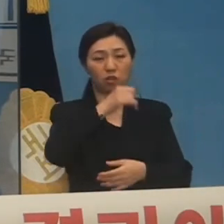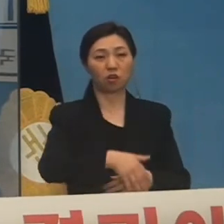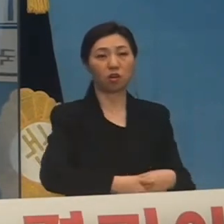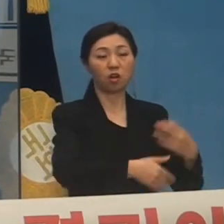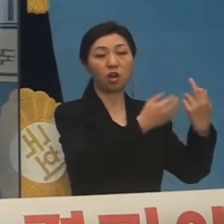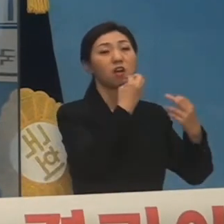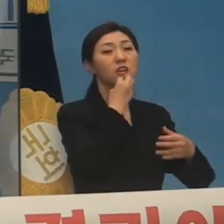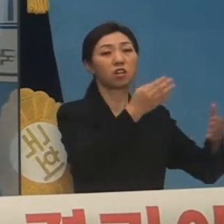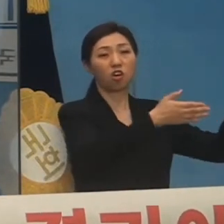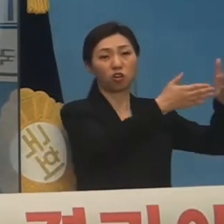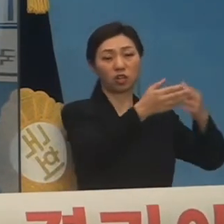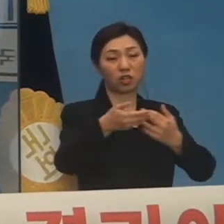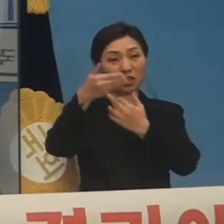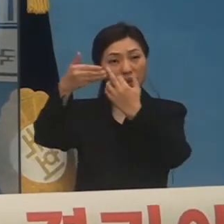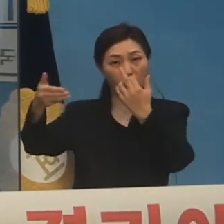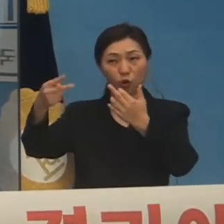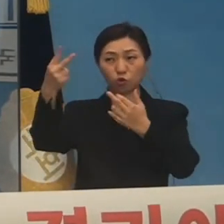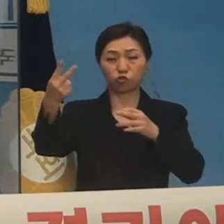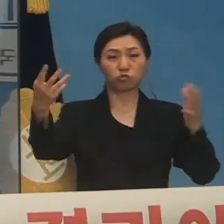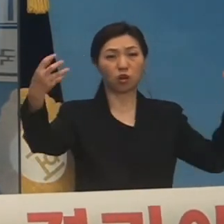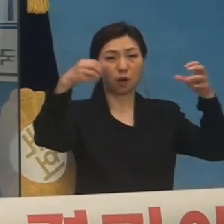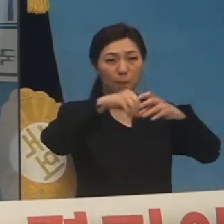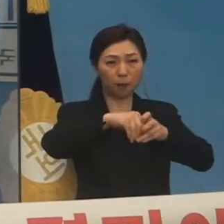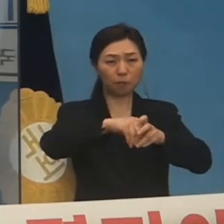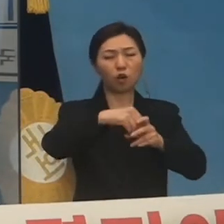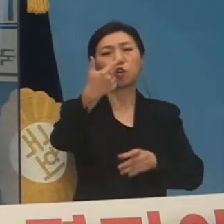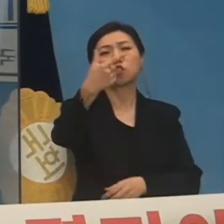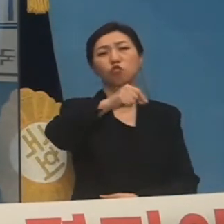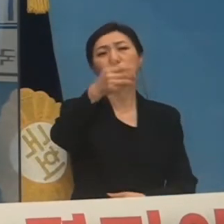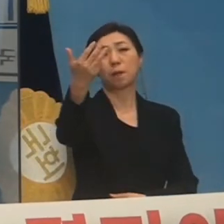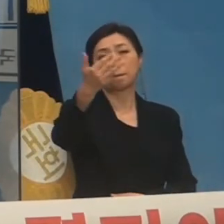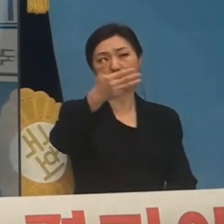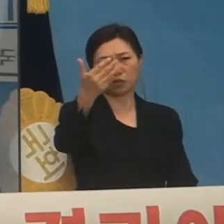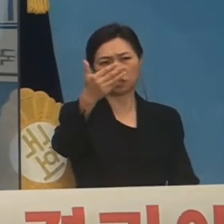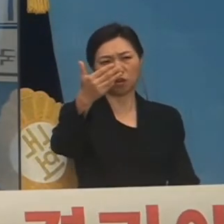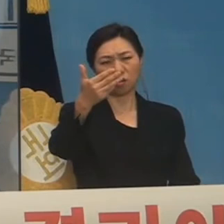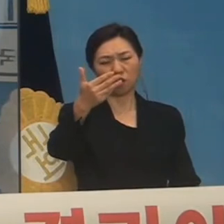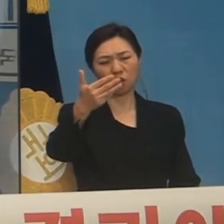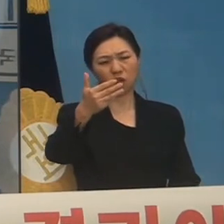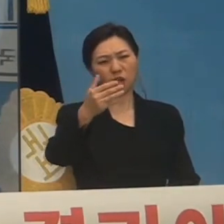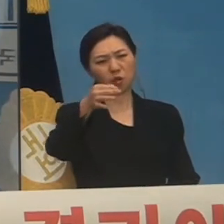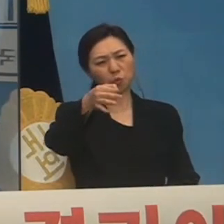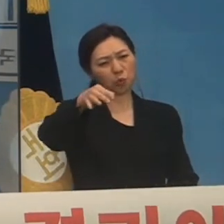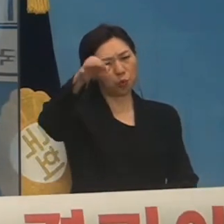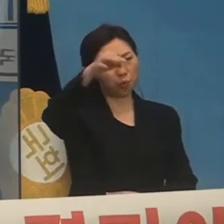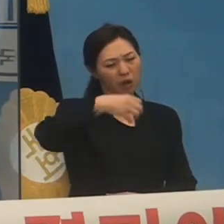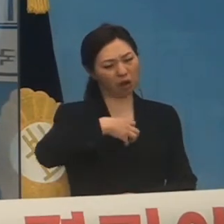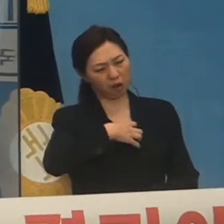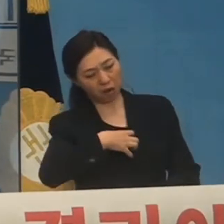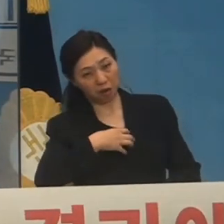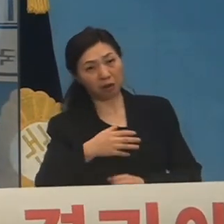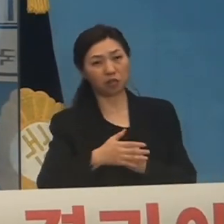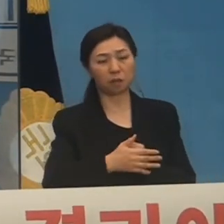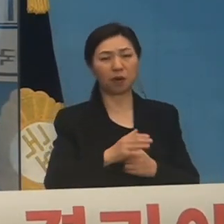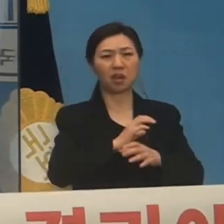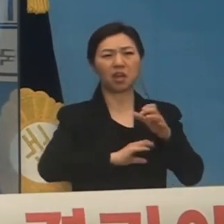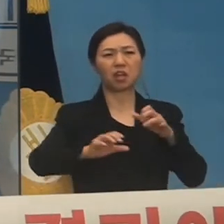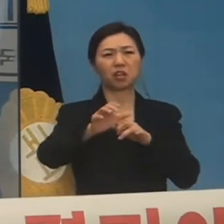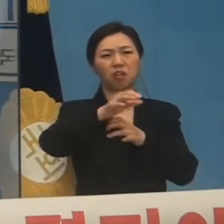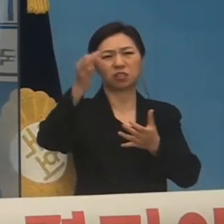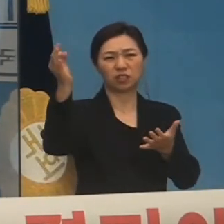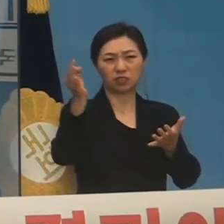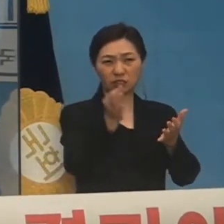포함할 경우 약 68,000원의 수준이 될 것으로 우려하여 낮은 가격이라도 입찰 예정